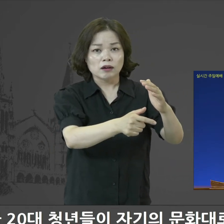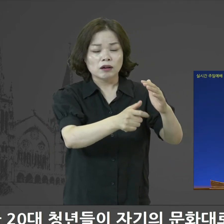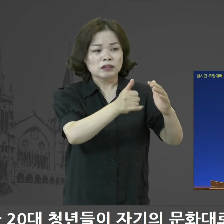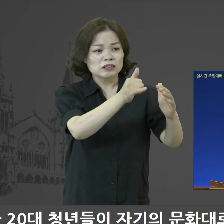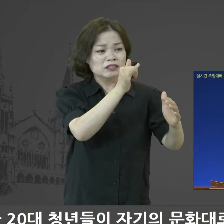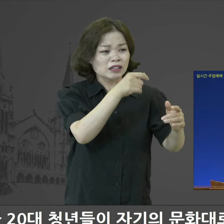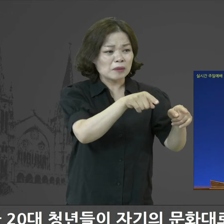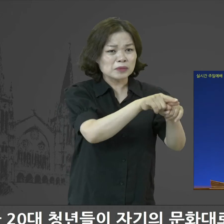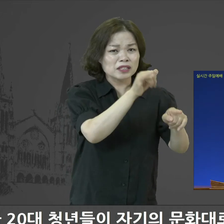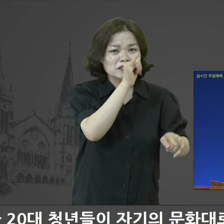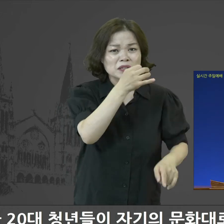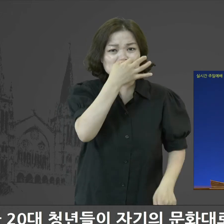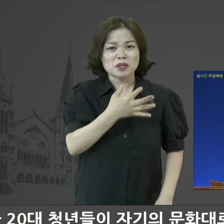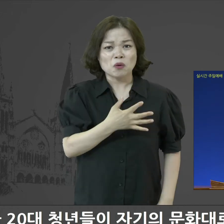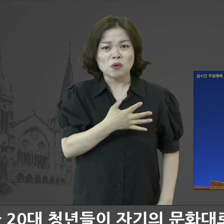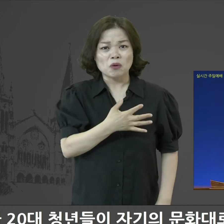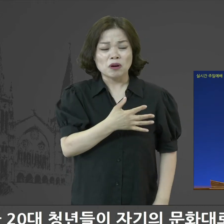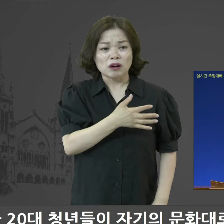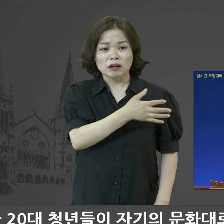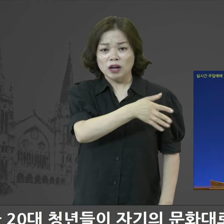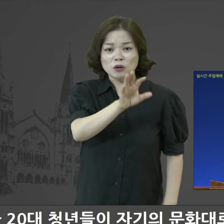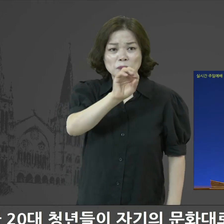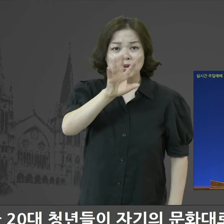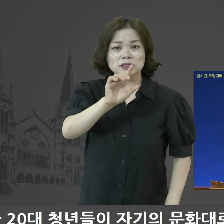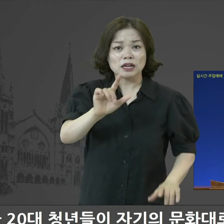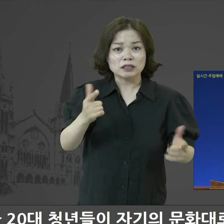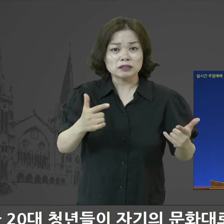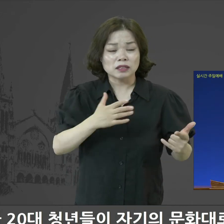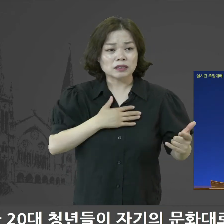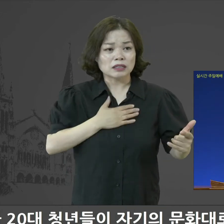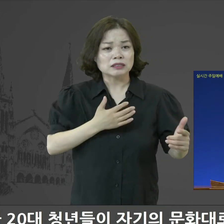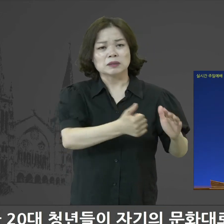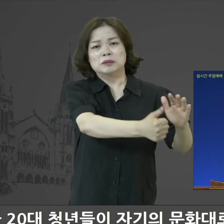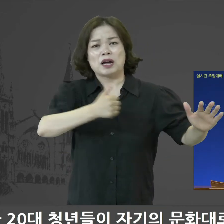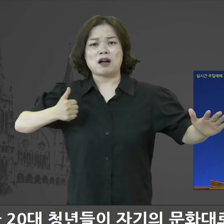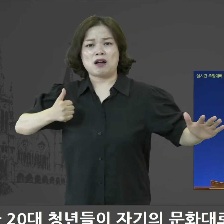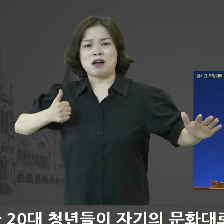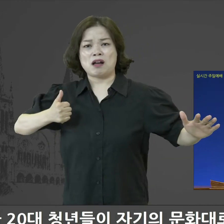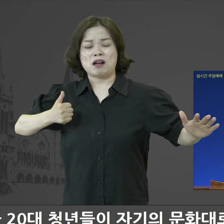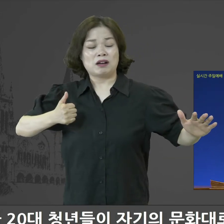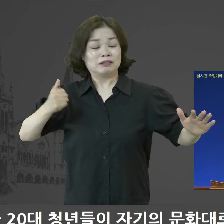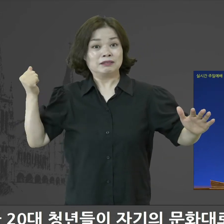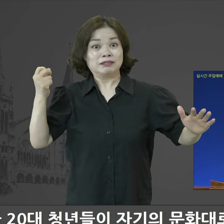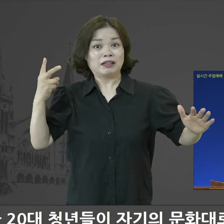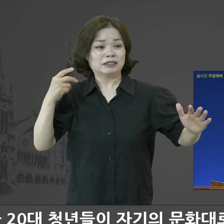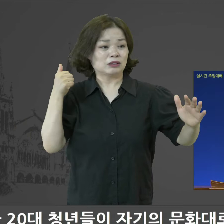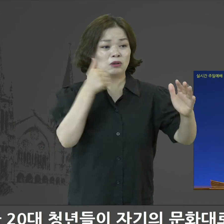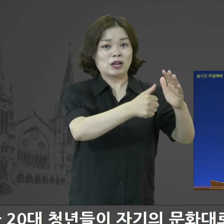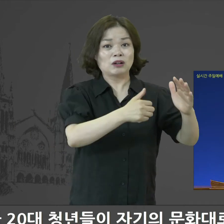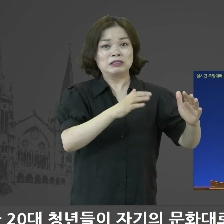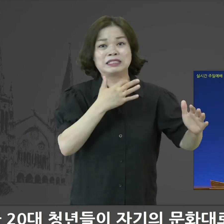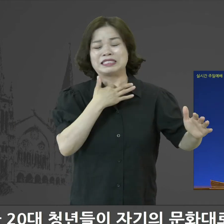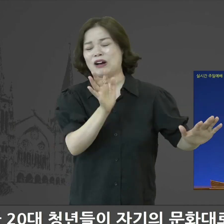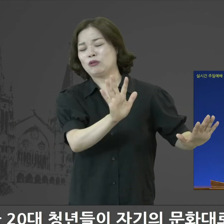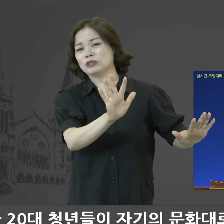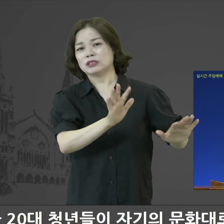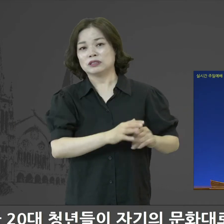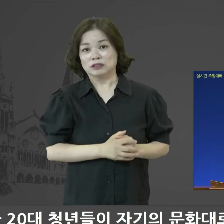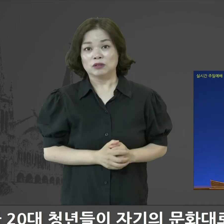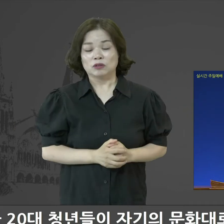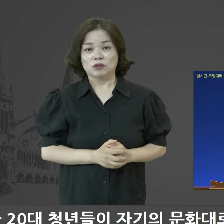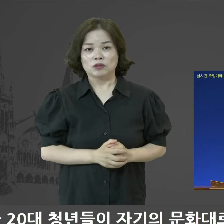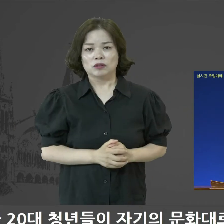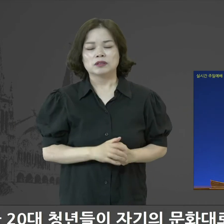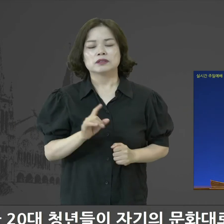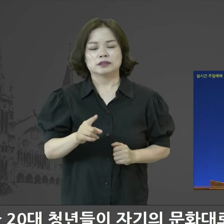불편해. 그래서 누가 나가라 그러지 않는데 빨리 나오고 다시는 거기 가지 않죠. 이게